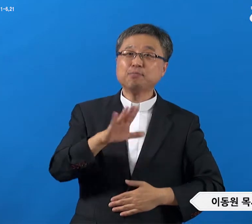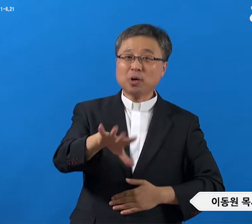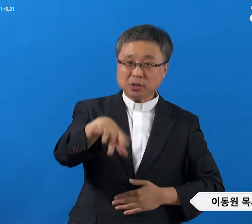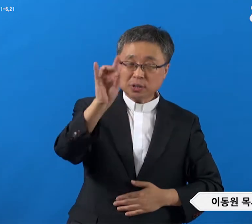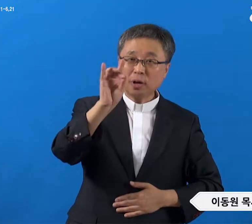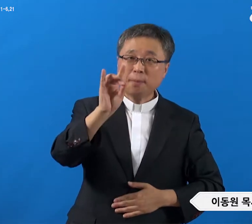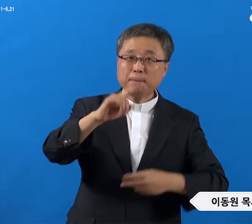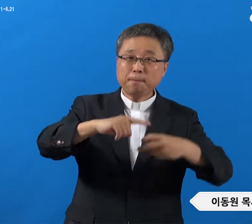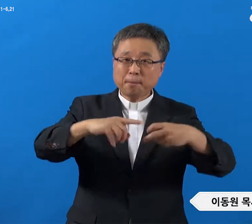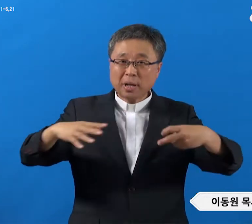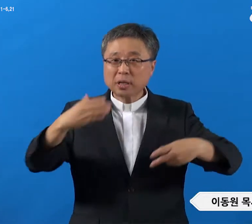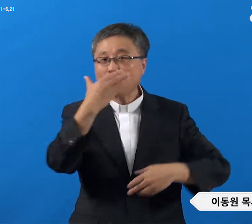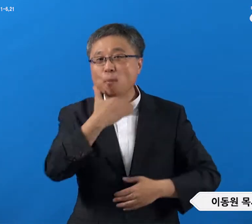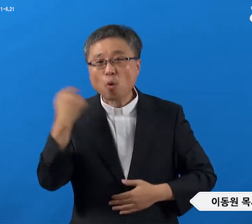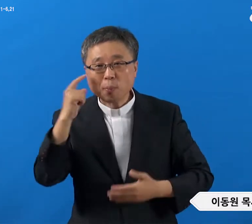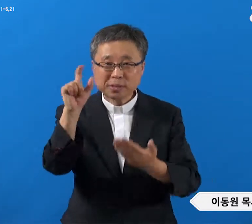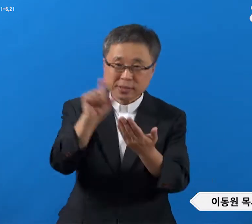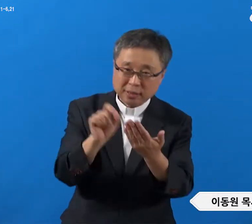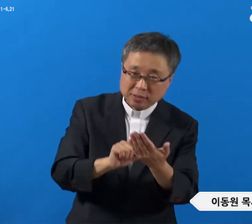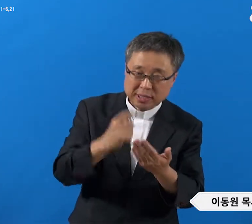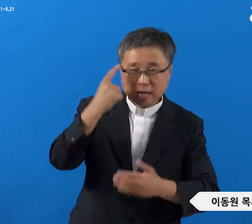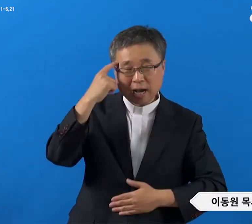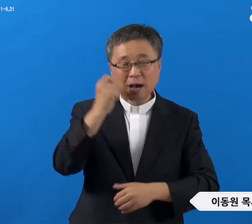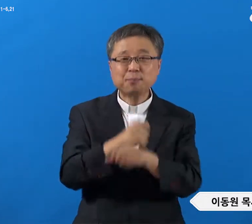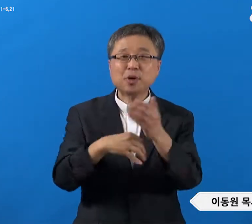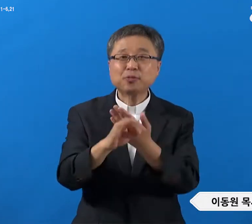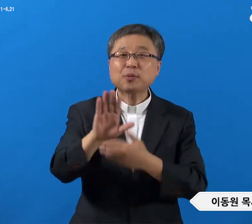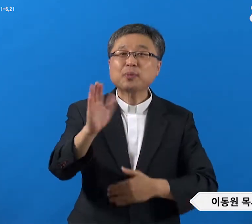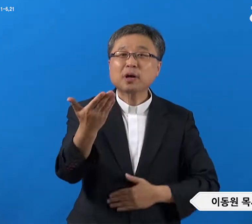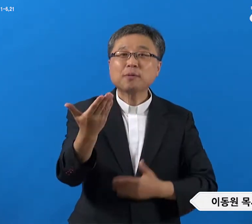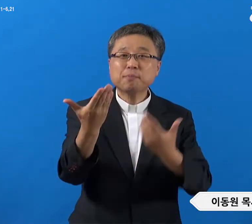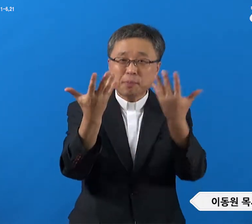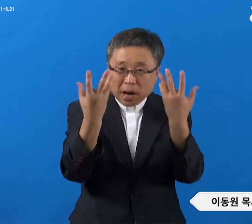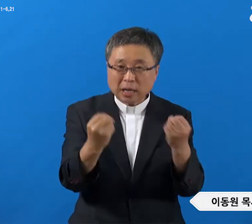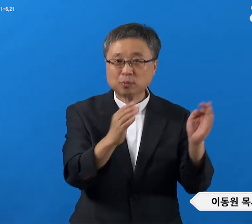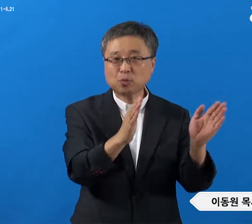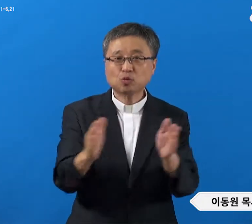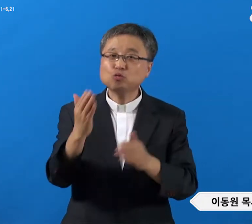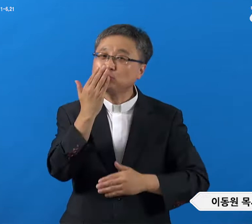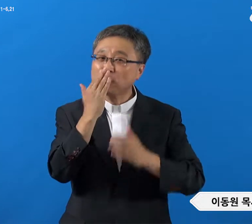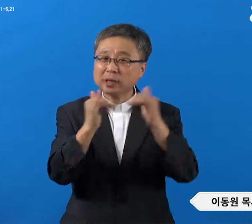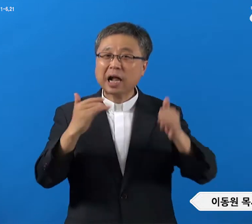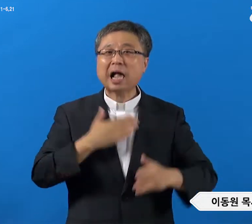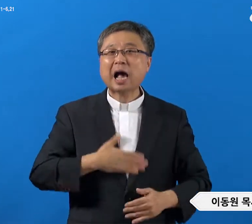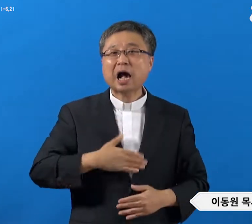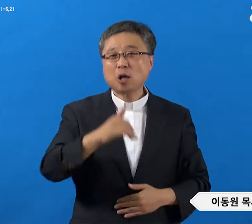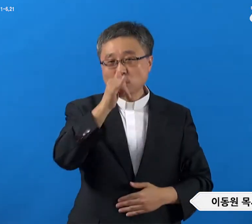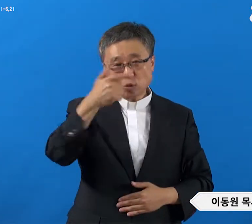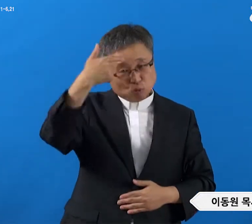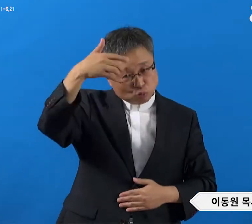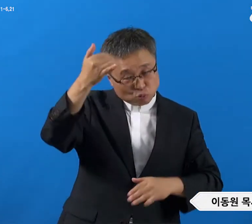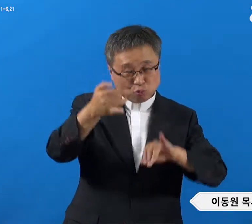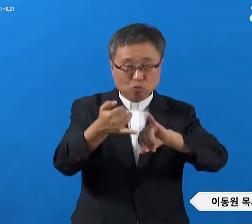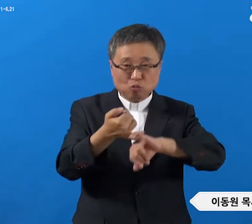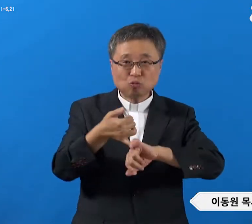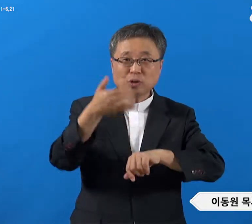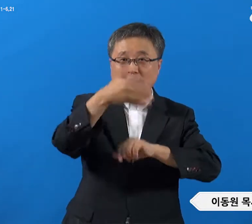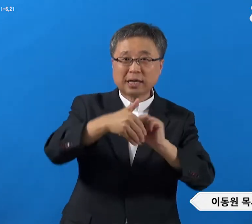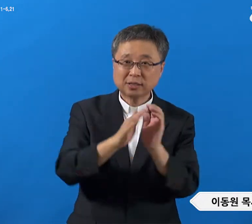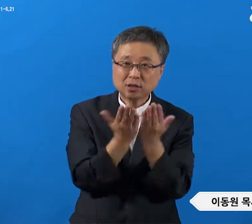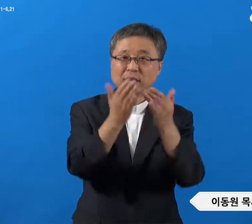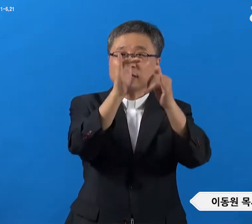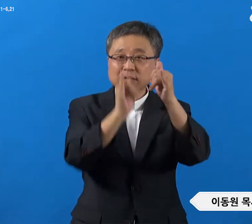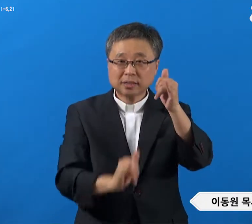것이다, 이렇게 생각을 하시면 됩니다. 그래서 마태복음의 많은 부분이 유대인들이 알고 있는 구약의 역사를 배경으로 하고